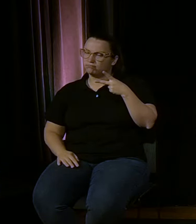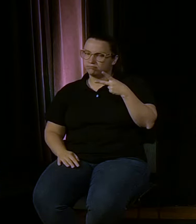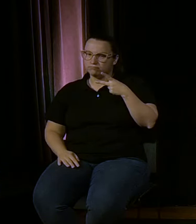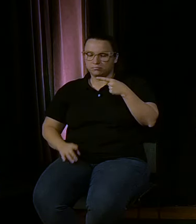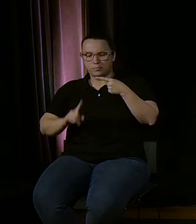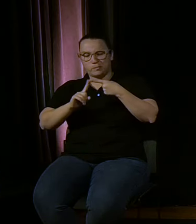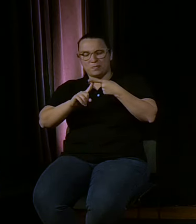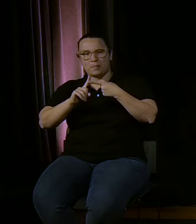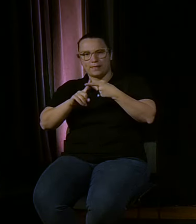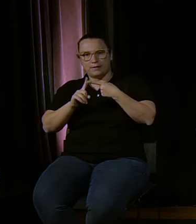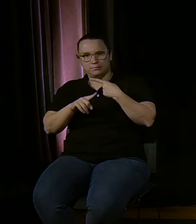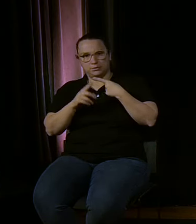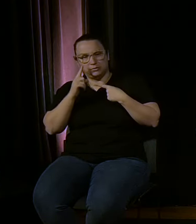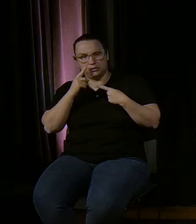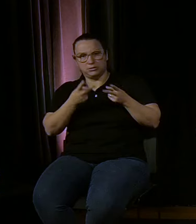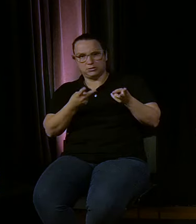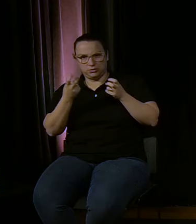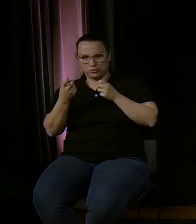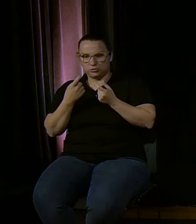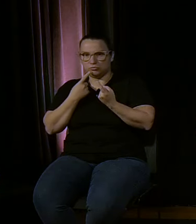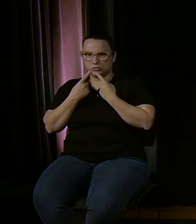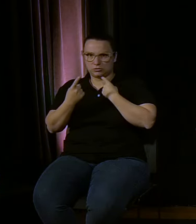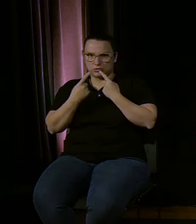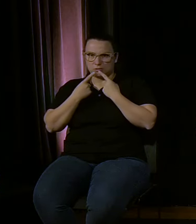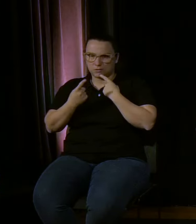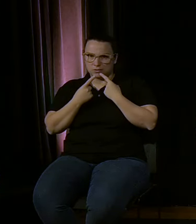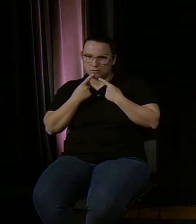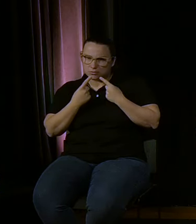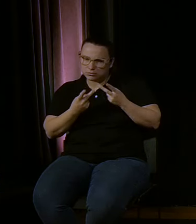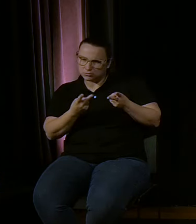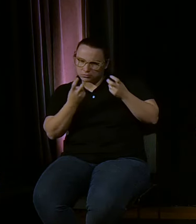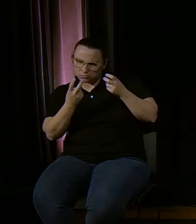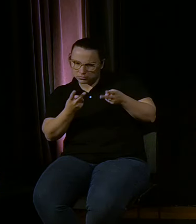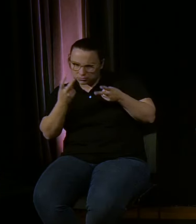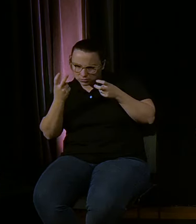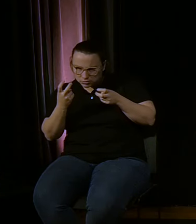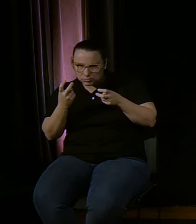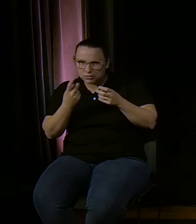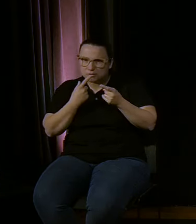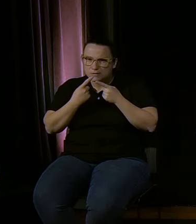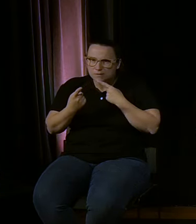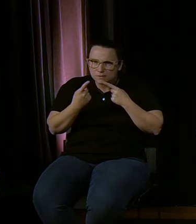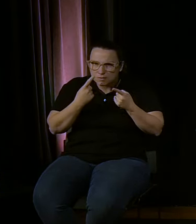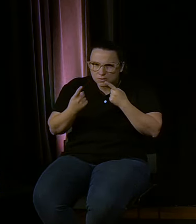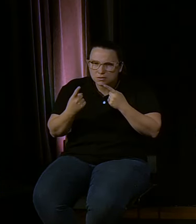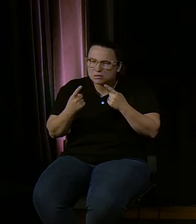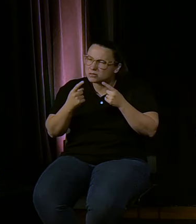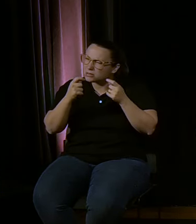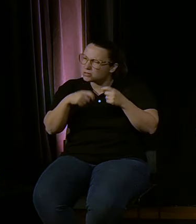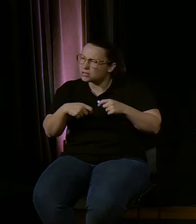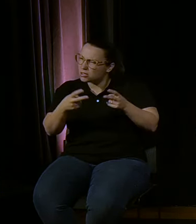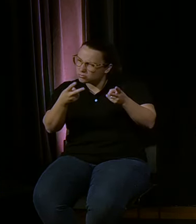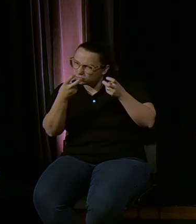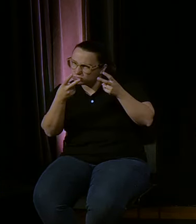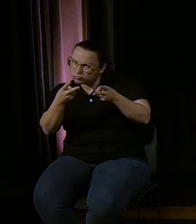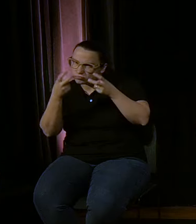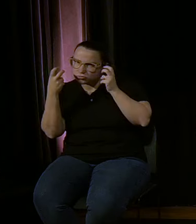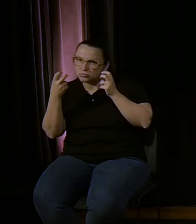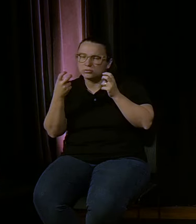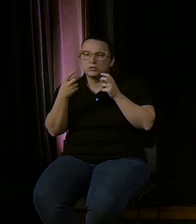A primeira, a gente vai ver diálogos que a gente pode até entender que são muito didáticos, né? Uma precisão,